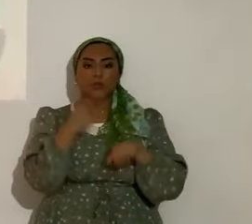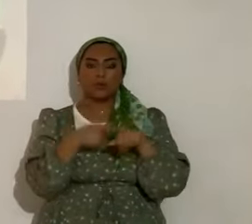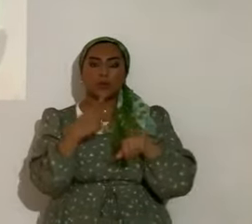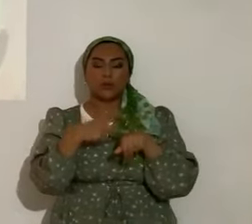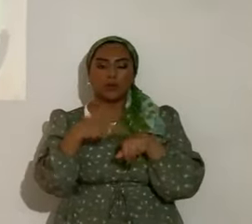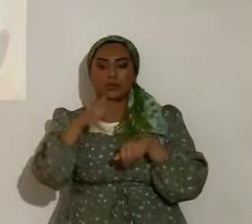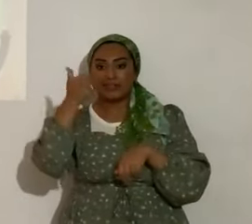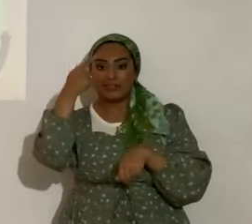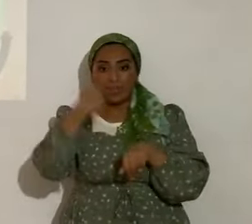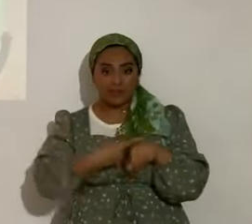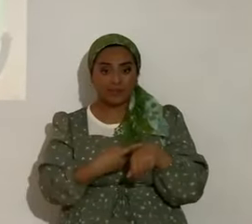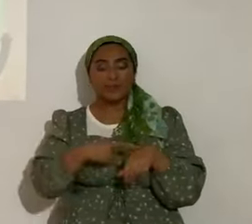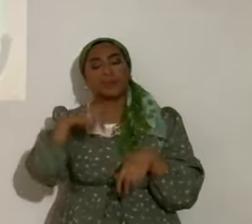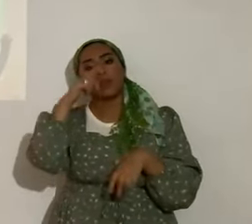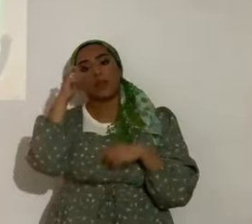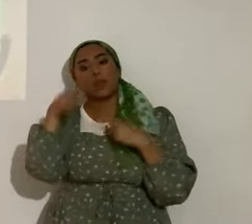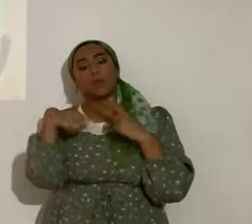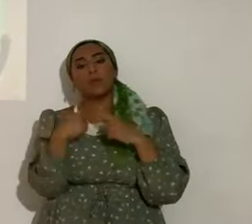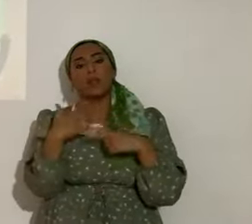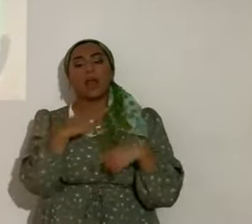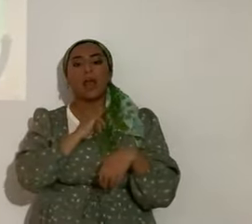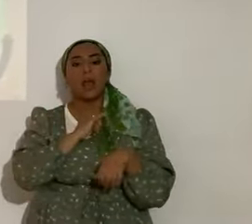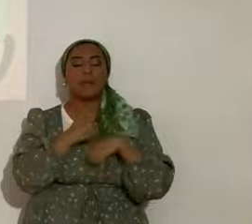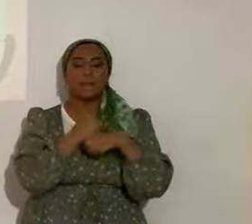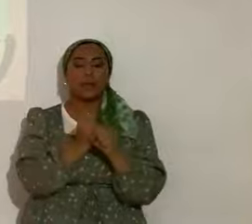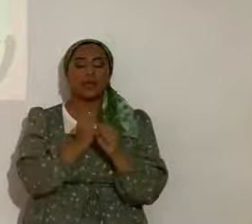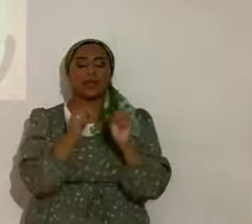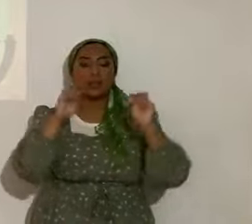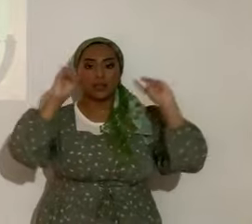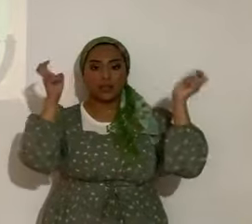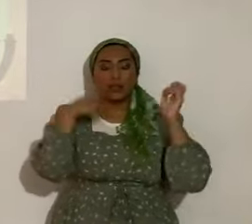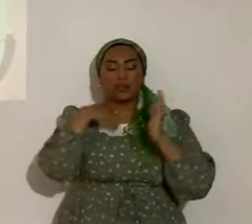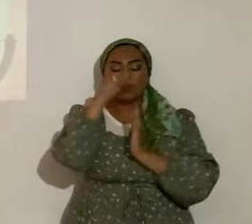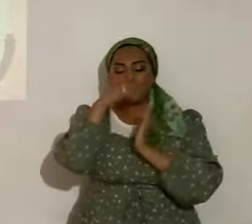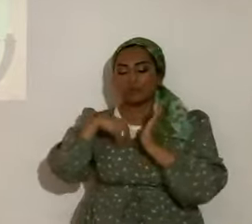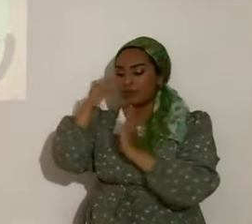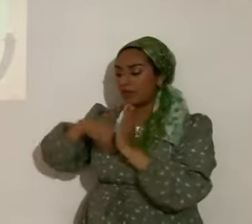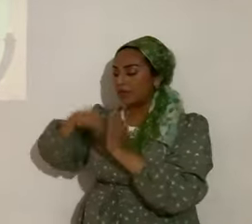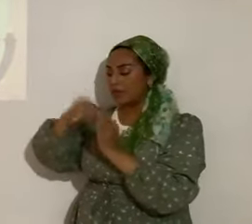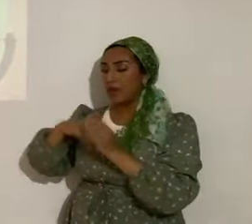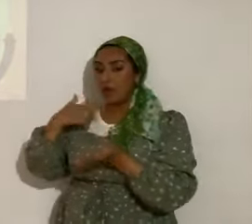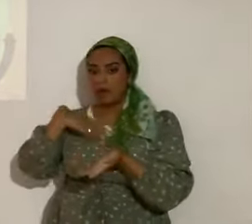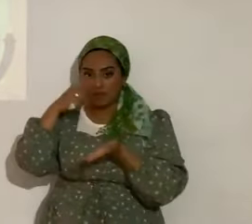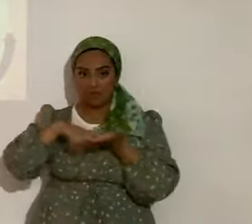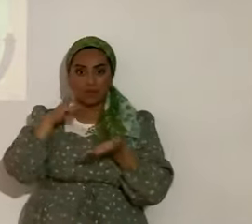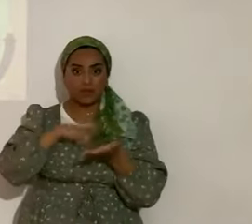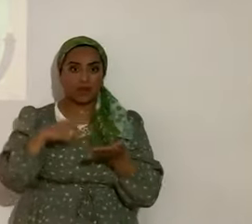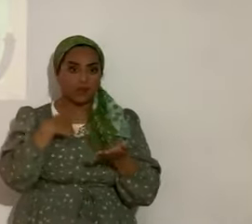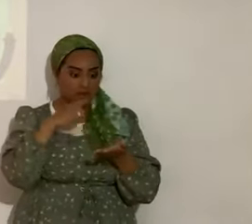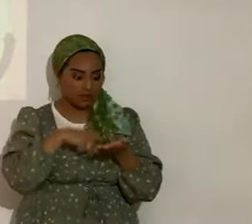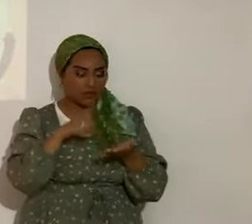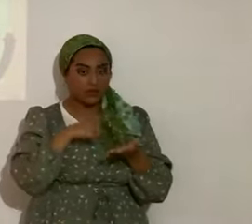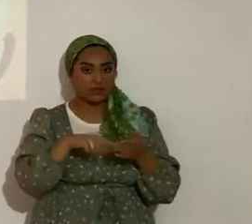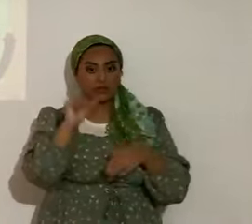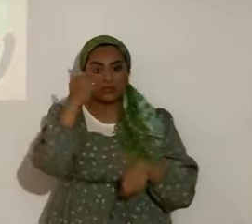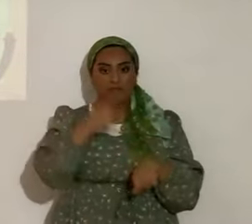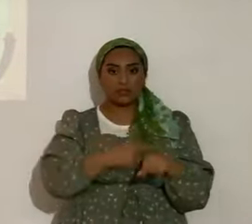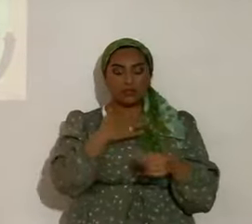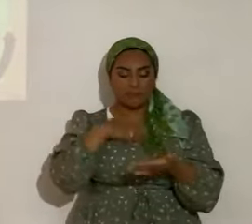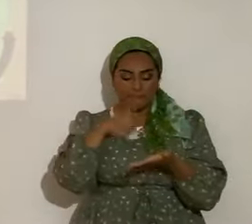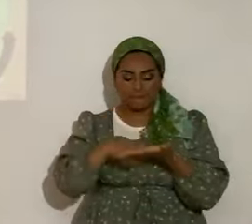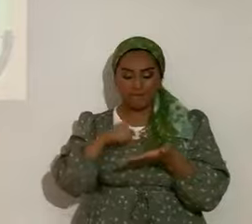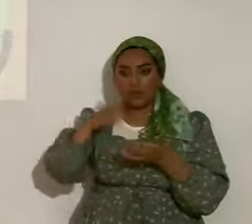veces, es porque cuando yo hago los temas, los reviso 10 veces. No te estoy mintiendo.